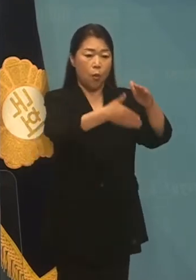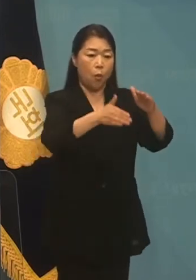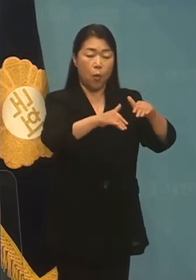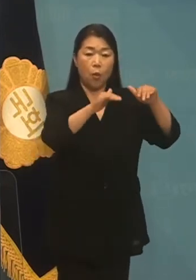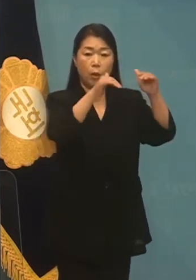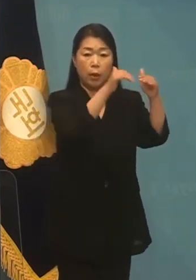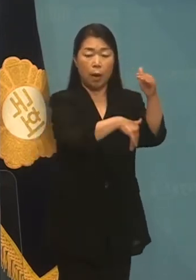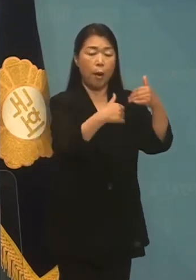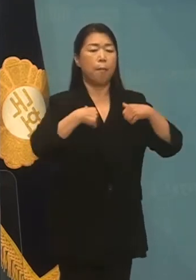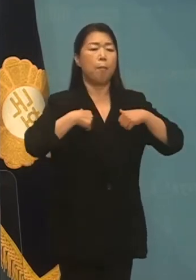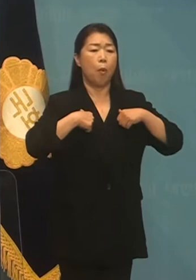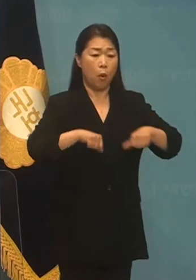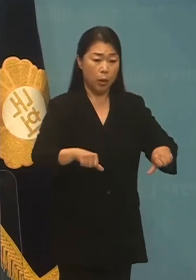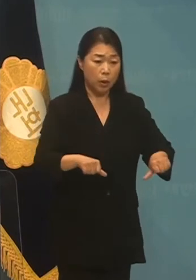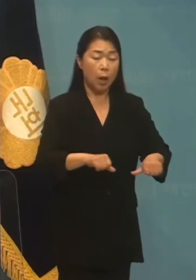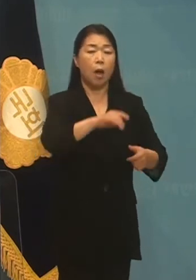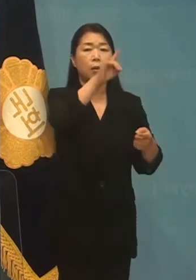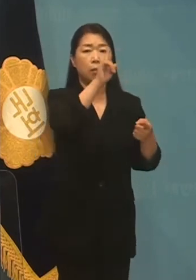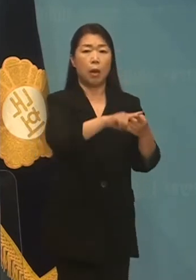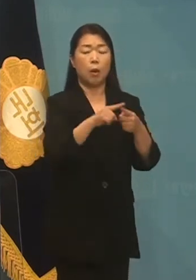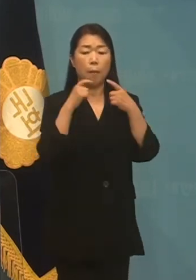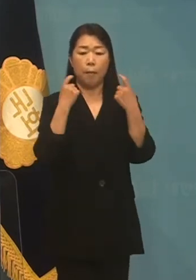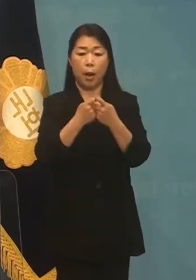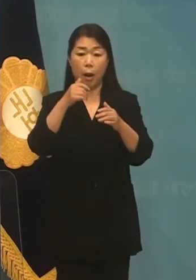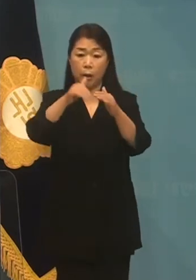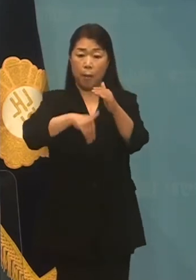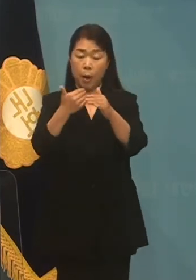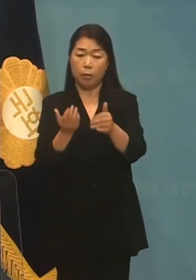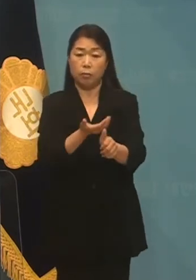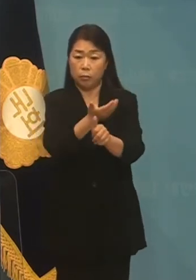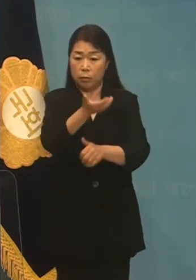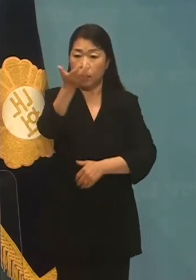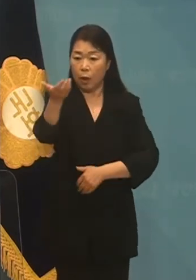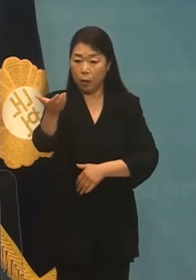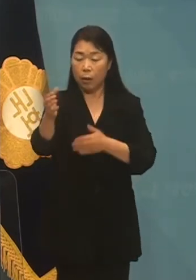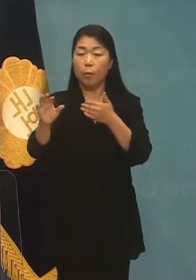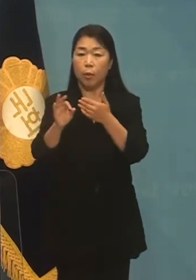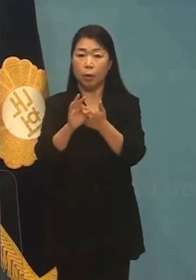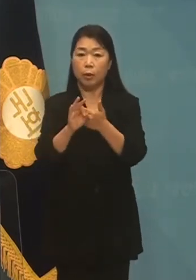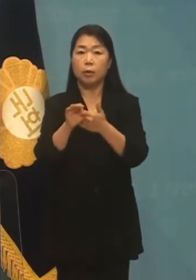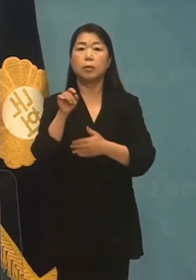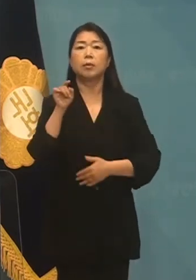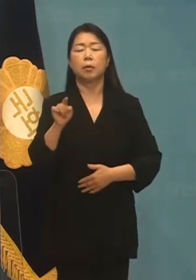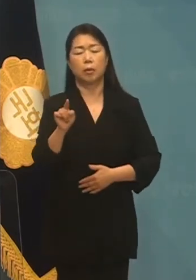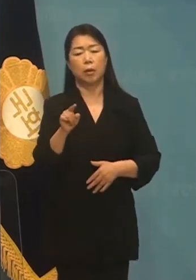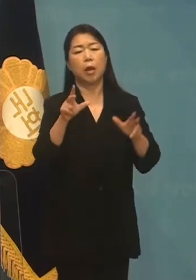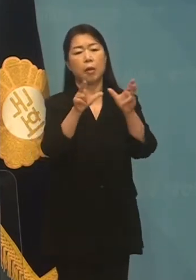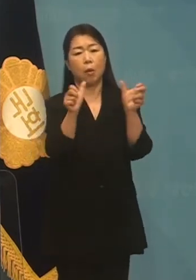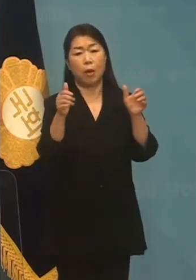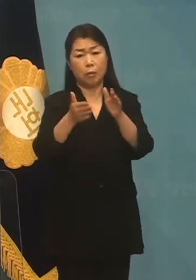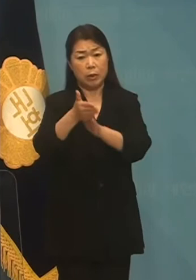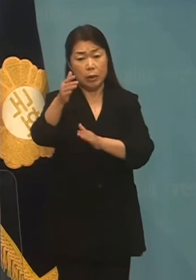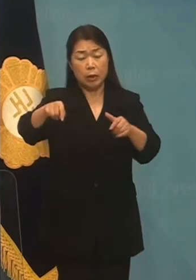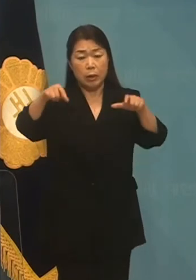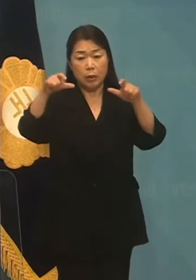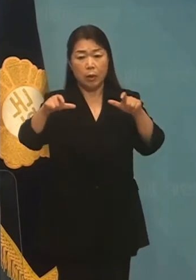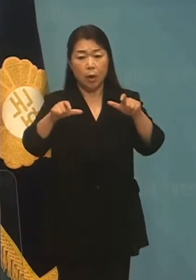포기한 후 그대로 민간개발로 넘어갔다면 성남시로 돌아올